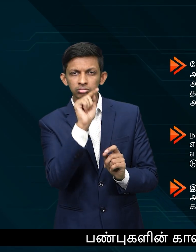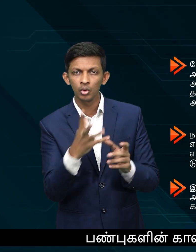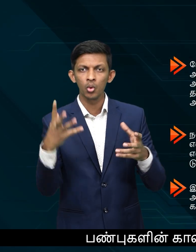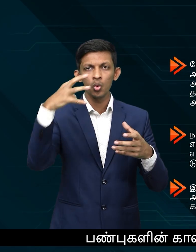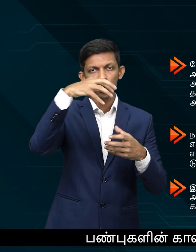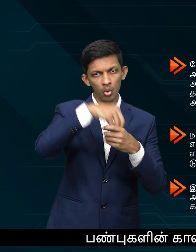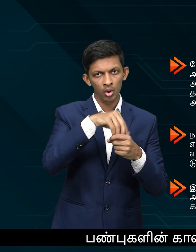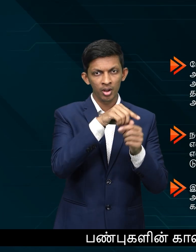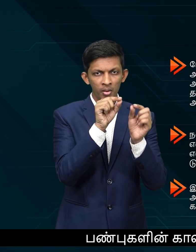காட்டுகின்றன.